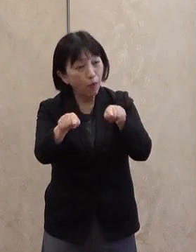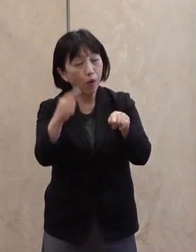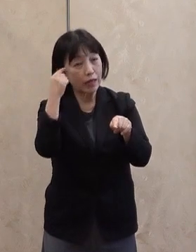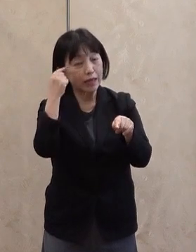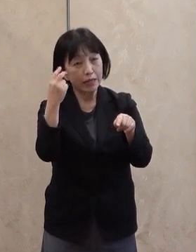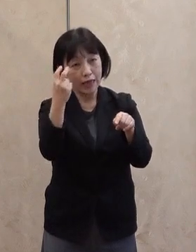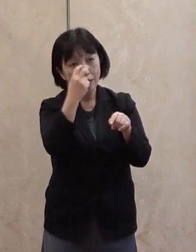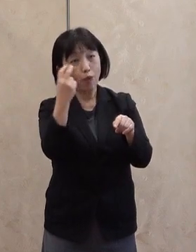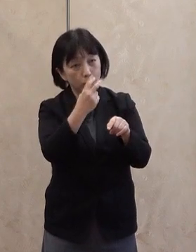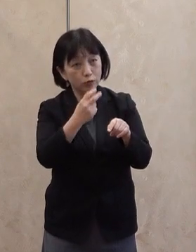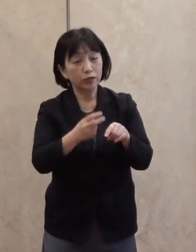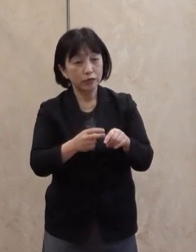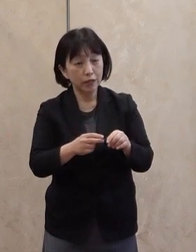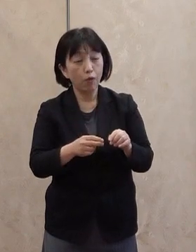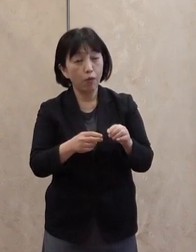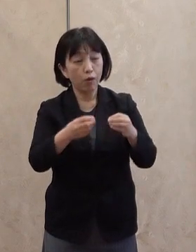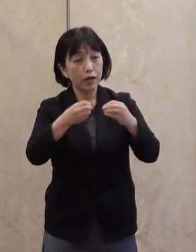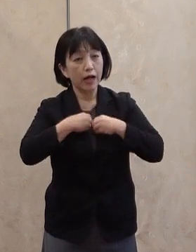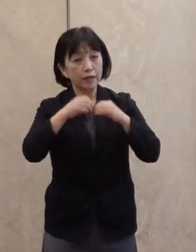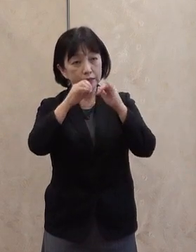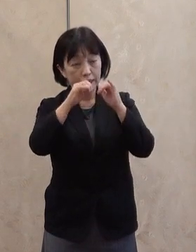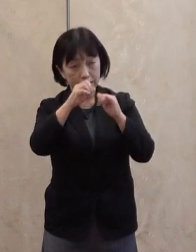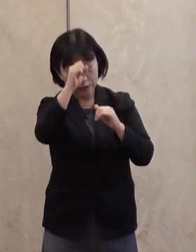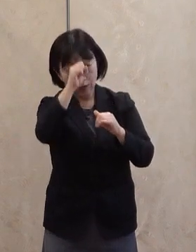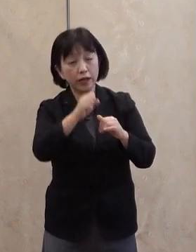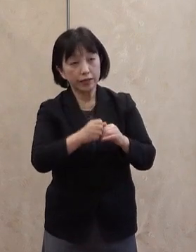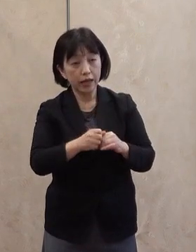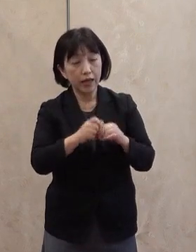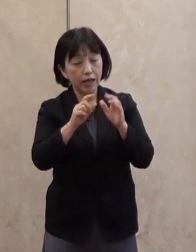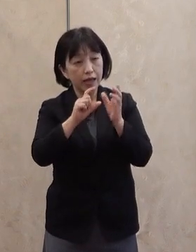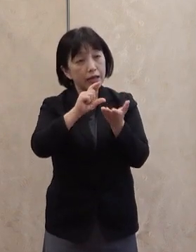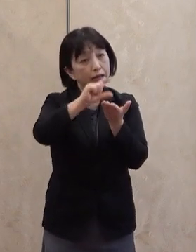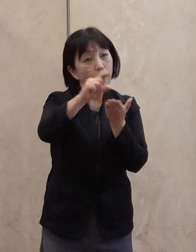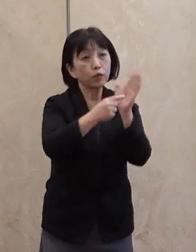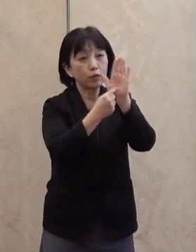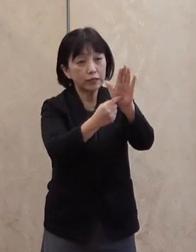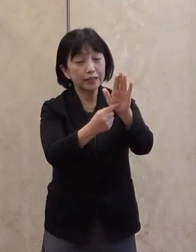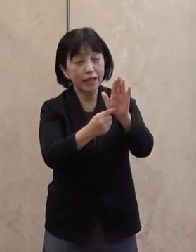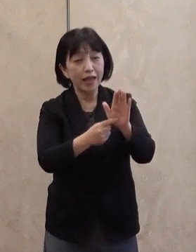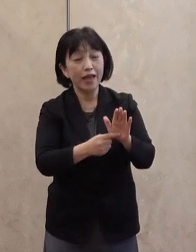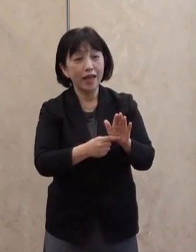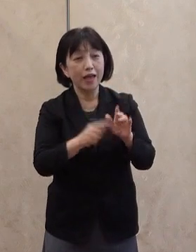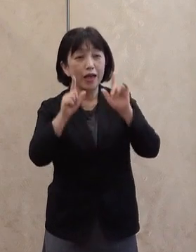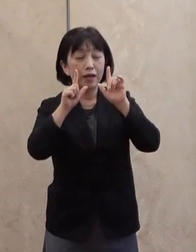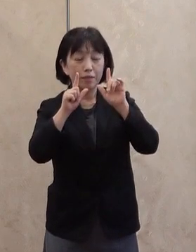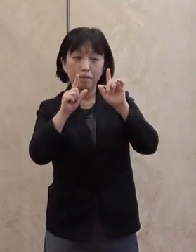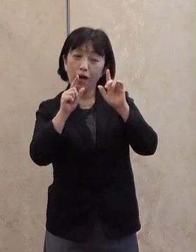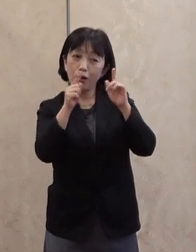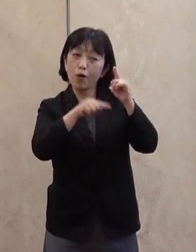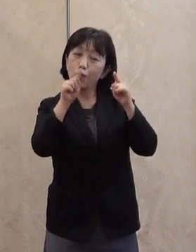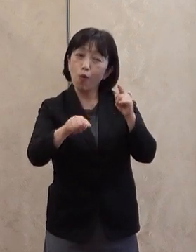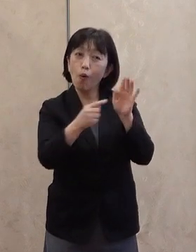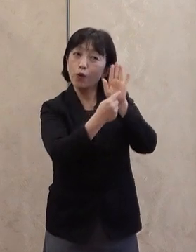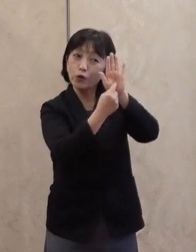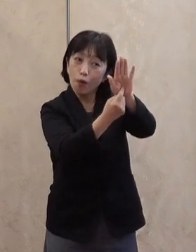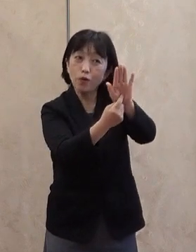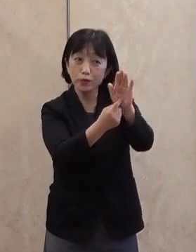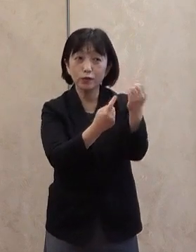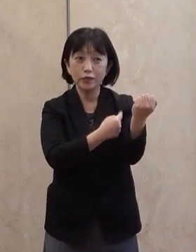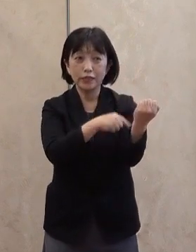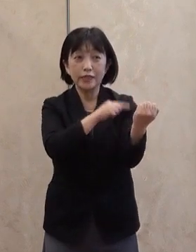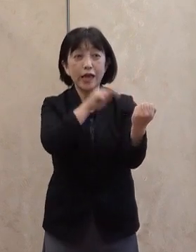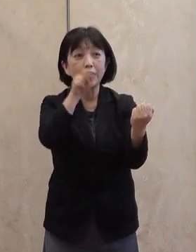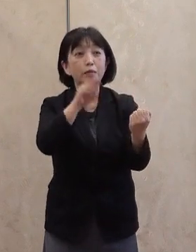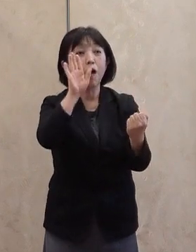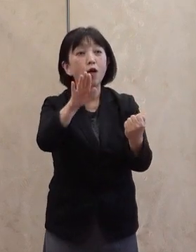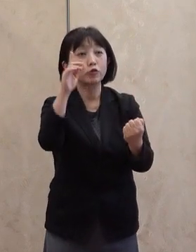て、まあ、要請勧告して、まあ、公表するみたいな新たな、まあ、知事の権限もあると思うんですけど、そういった点も今の段階で